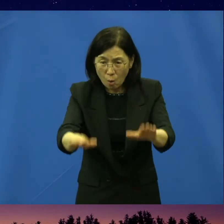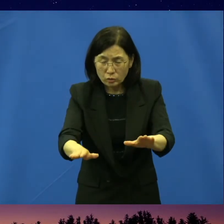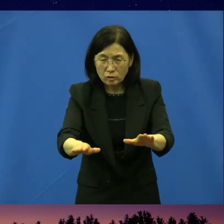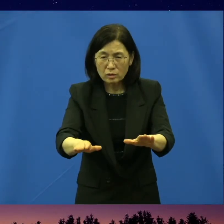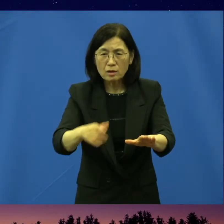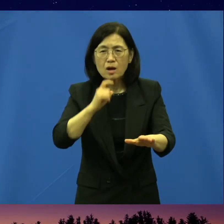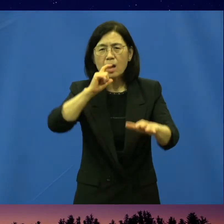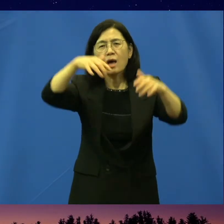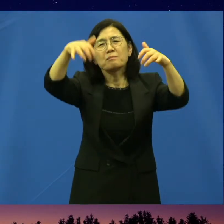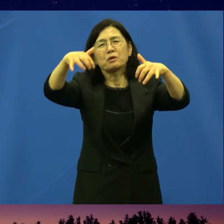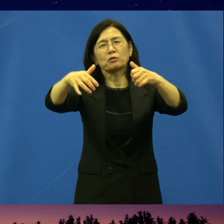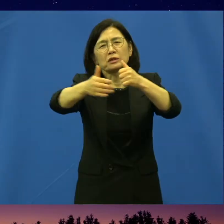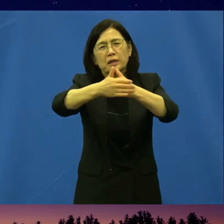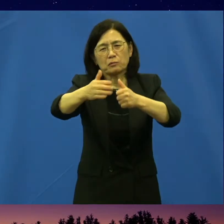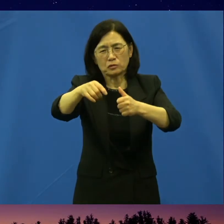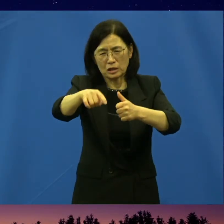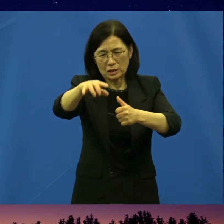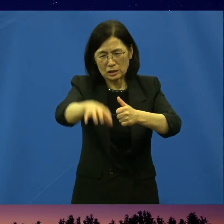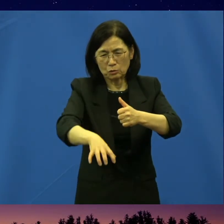거예요.